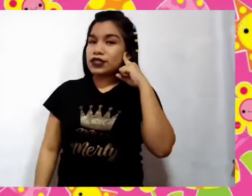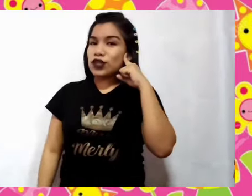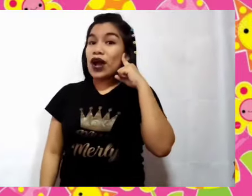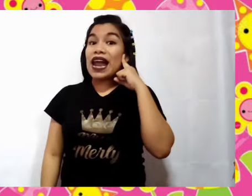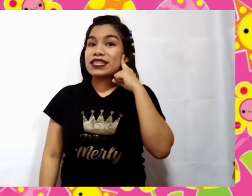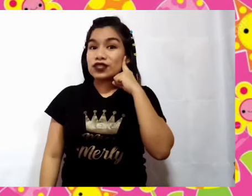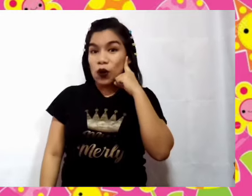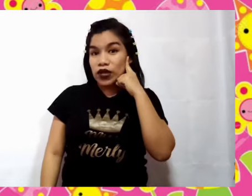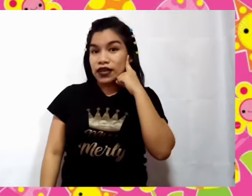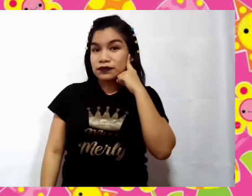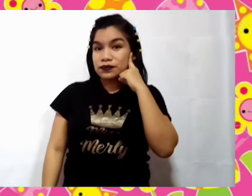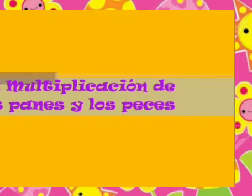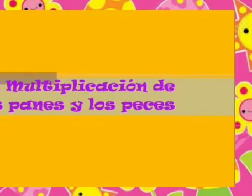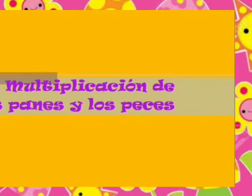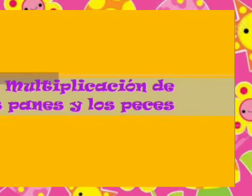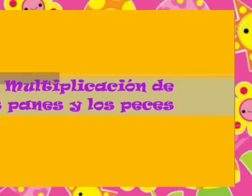mucha atención a la historia.